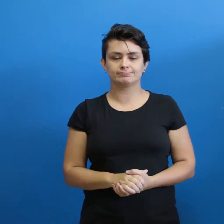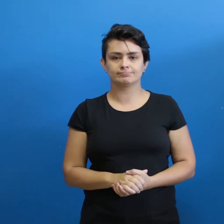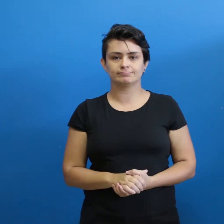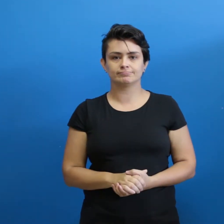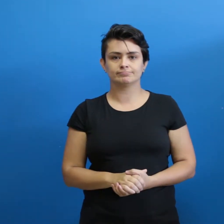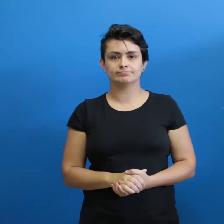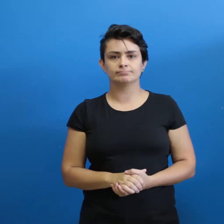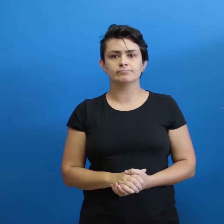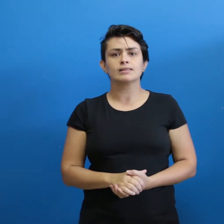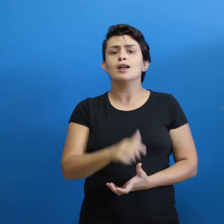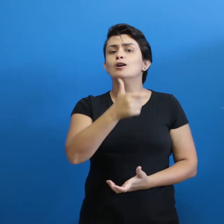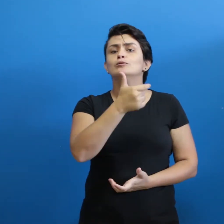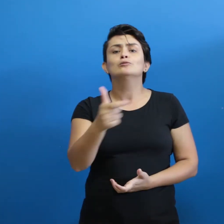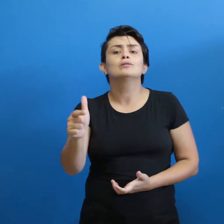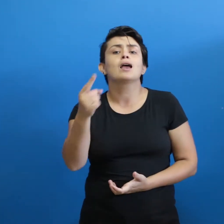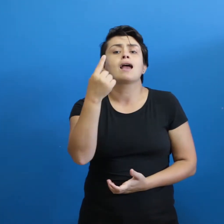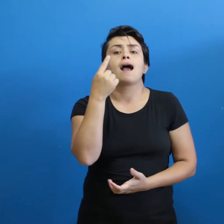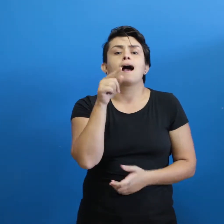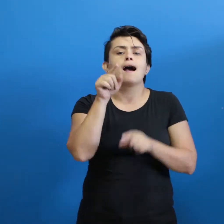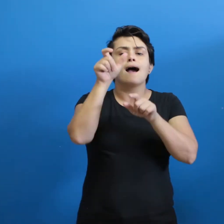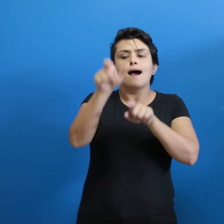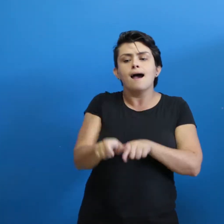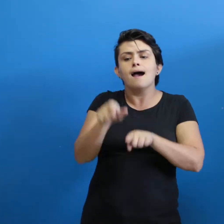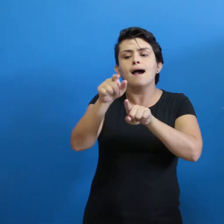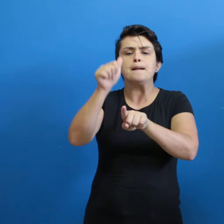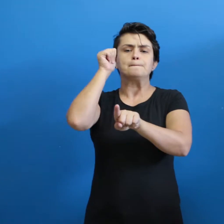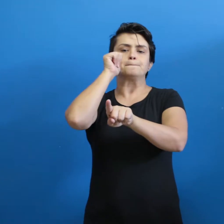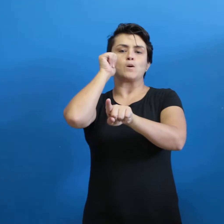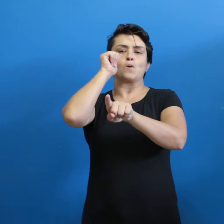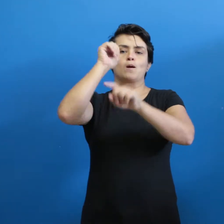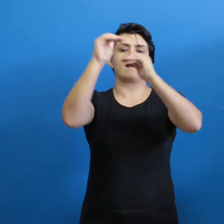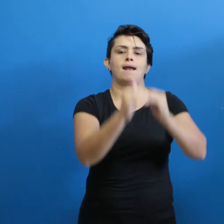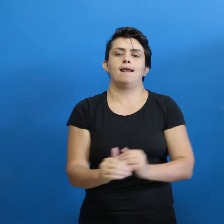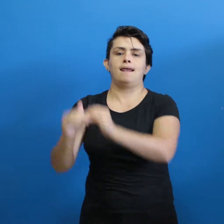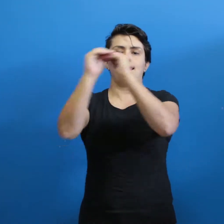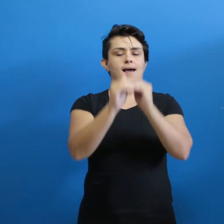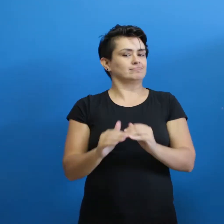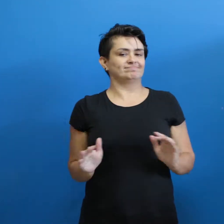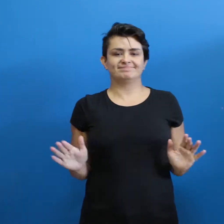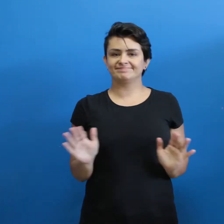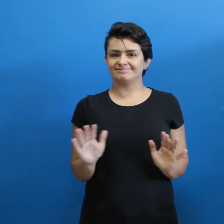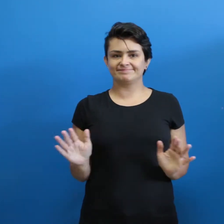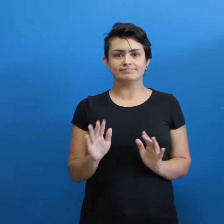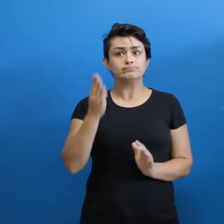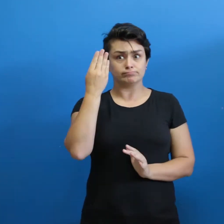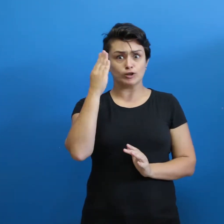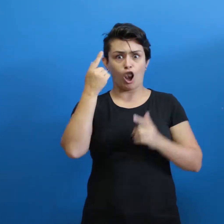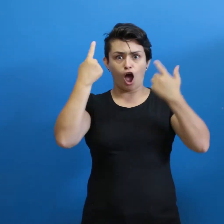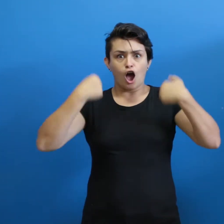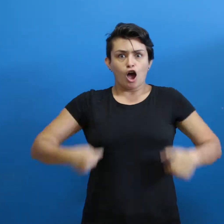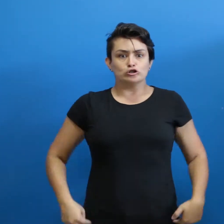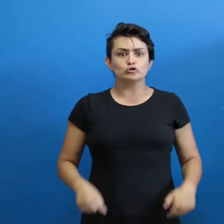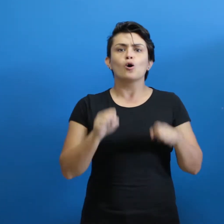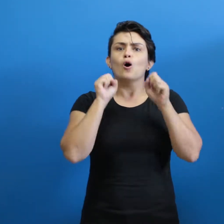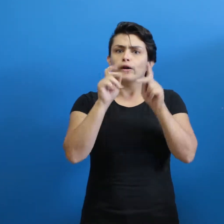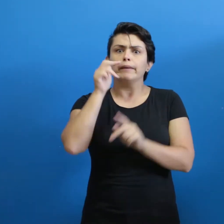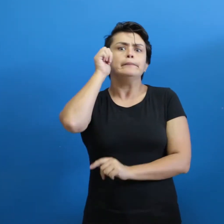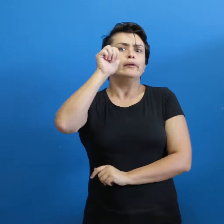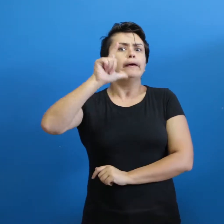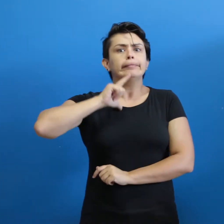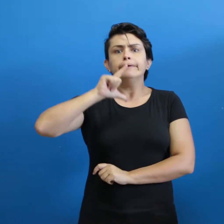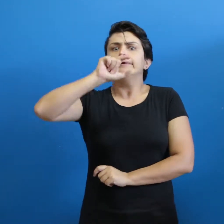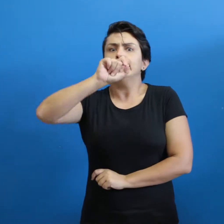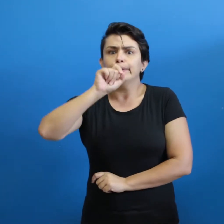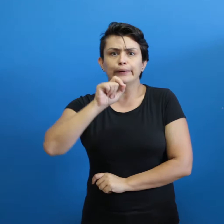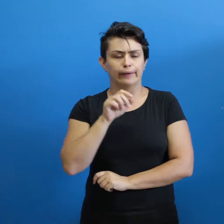não existe... mas a biologia é a mesma, o que define a mulher no senso comum, não, mulheres têm útero, vagina, seios,